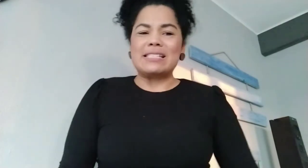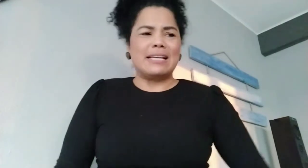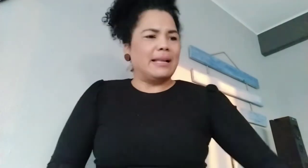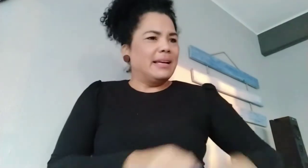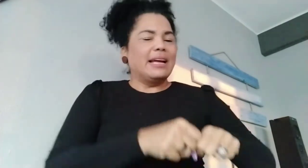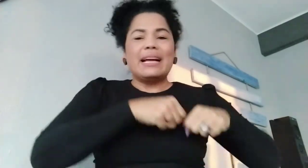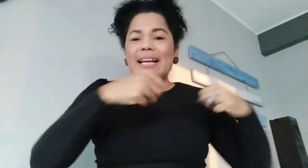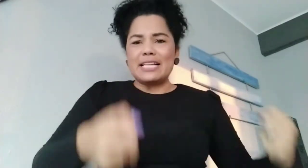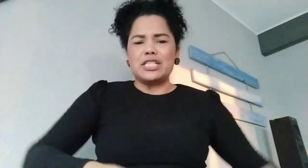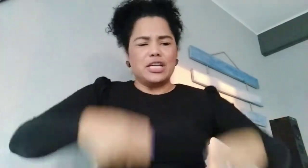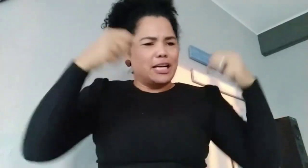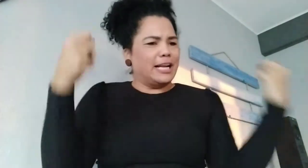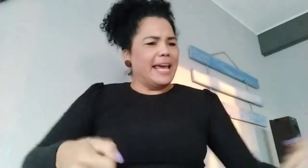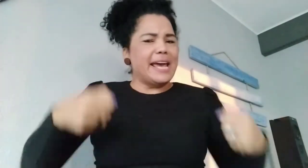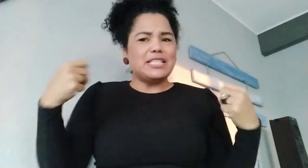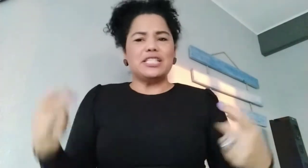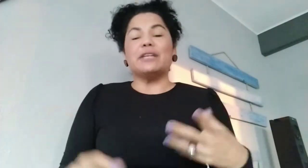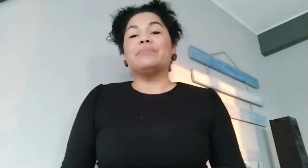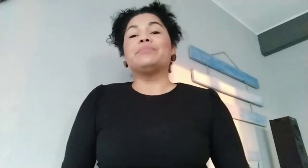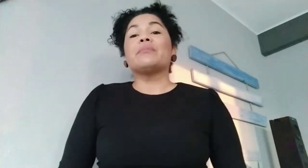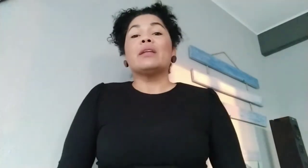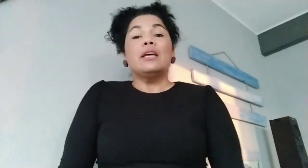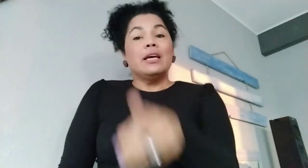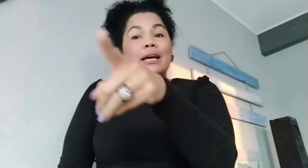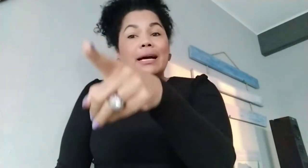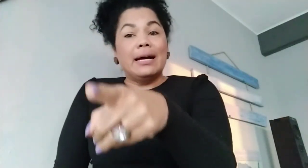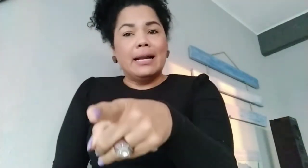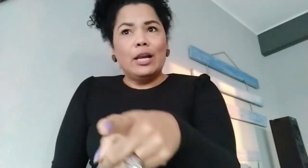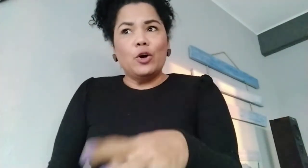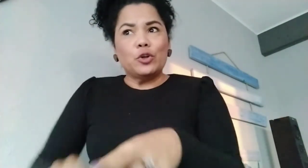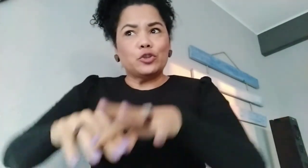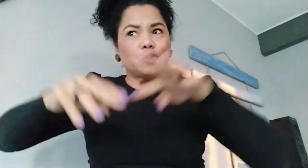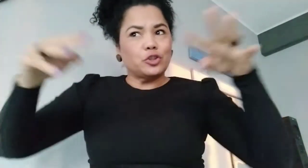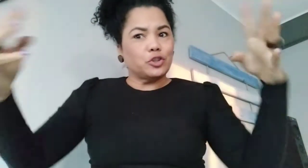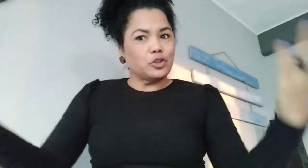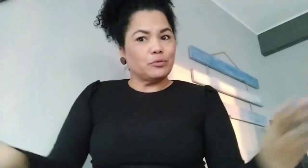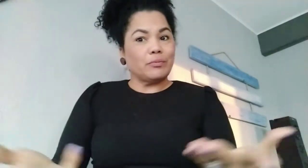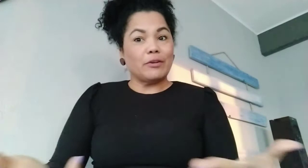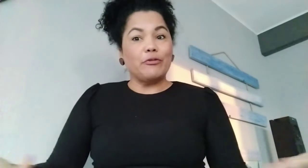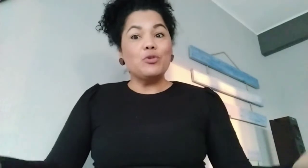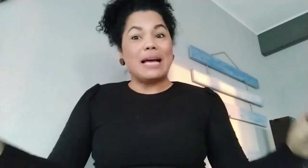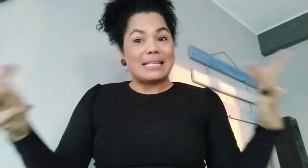fácil, clechi. Los fundas